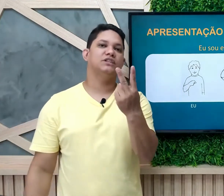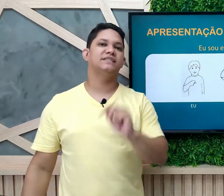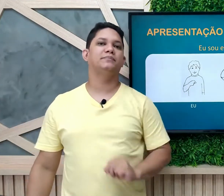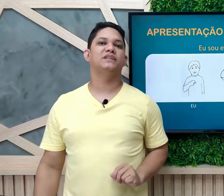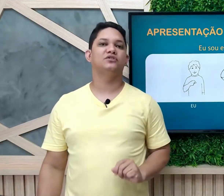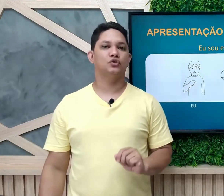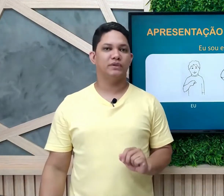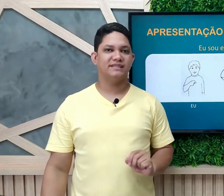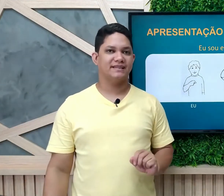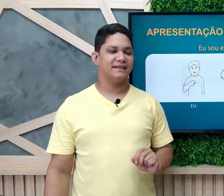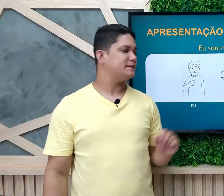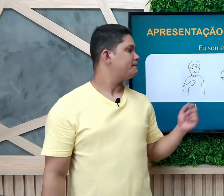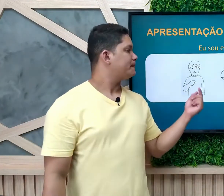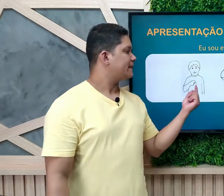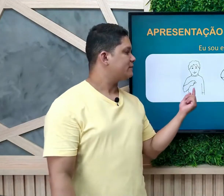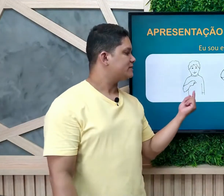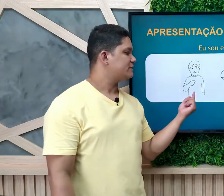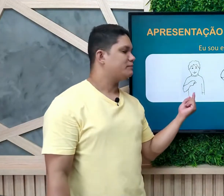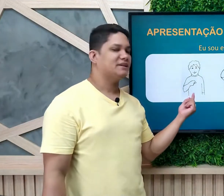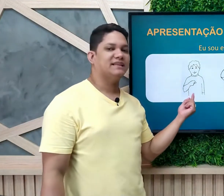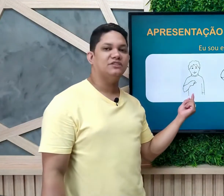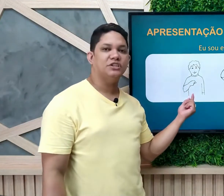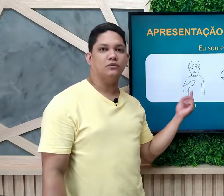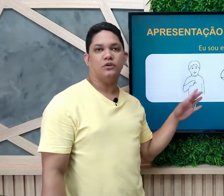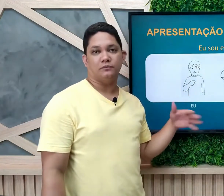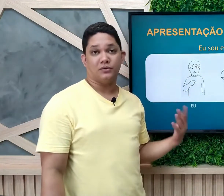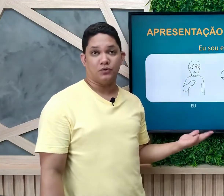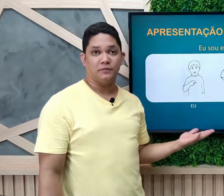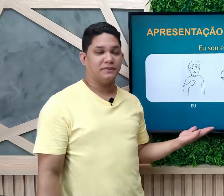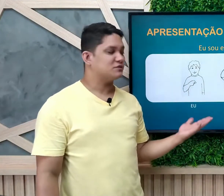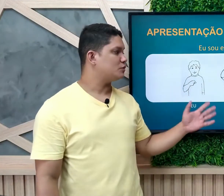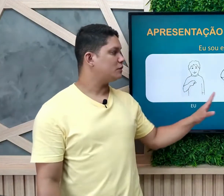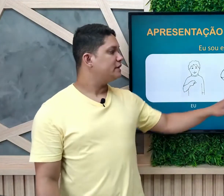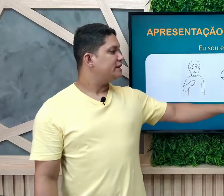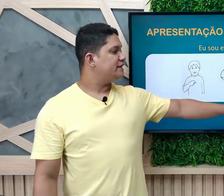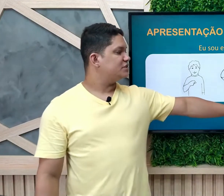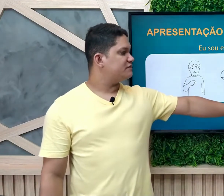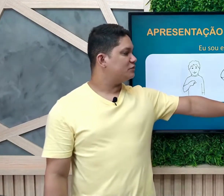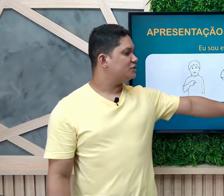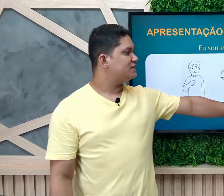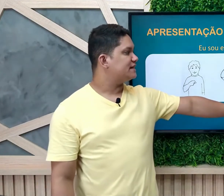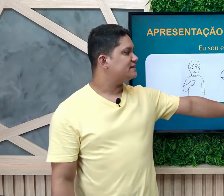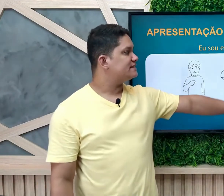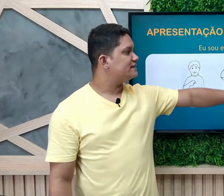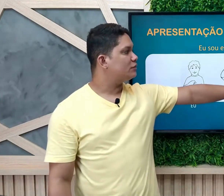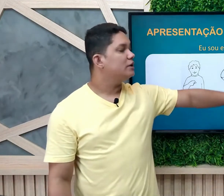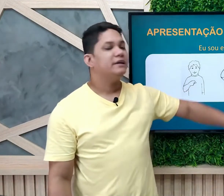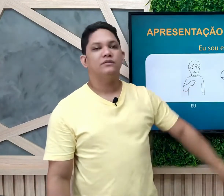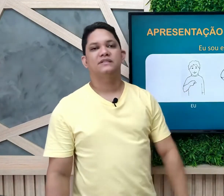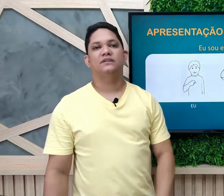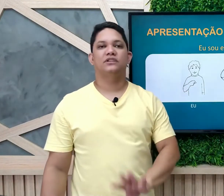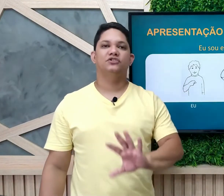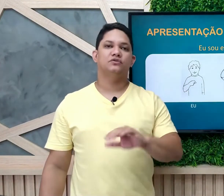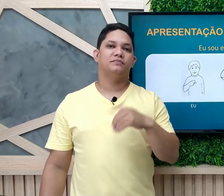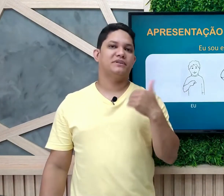utilizar apenas 2 sinais, que é o sinal para a ideia de eu, que é um pronome pessoal, e a gente vai utilizar esse sinal, que é o sinal que a gente usa para a